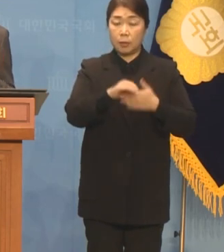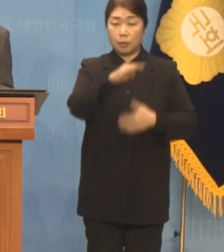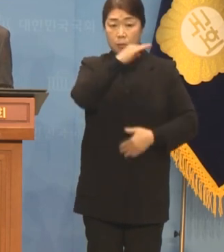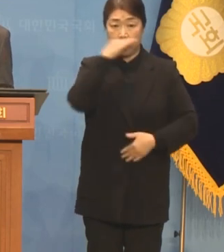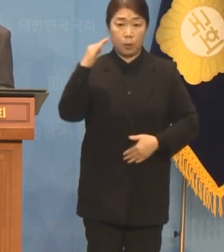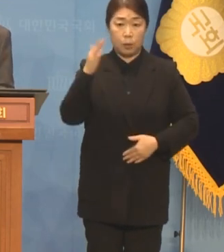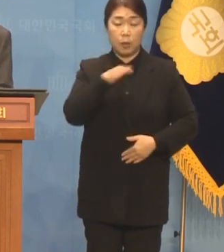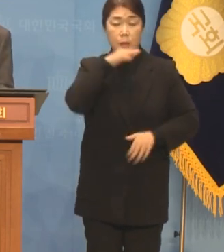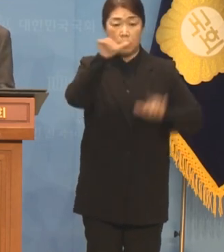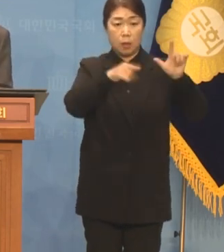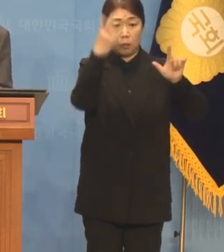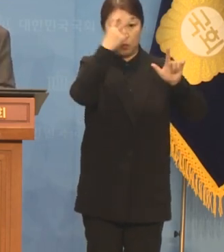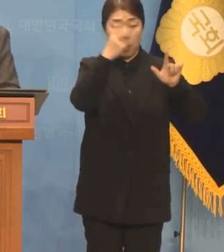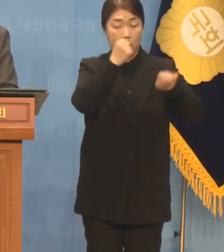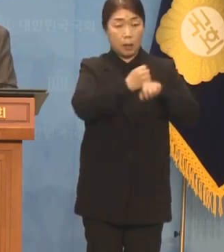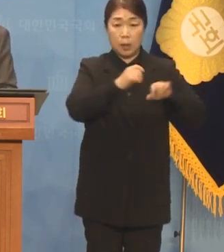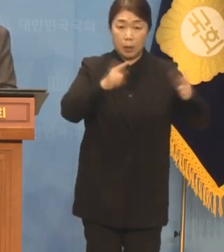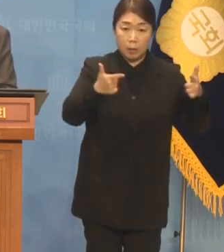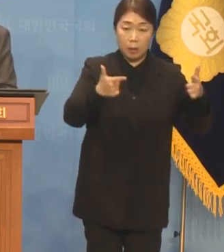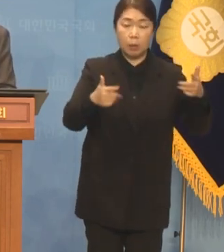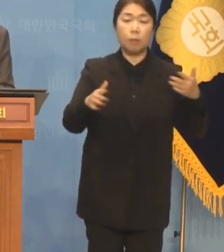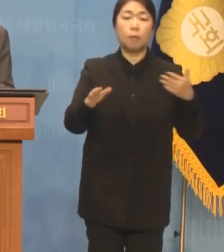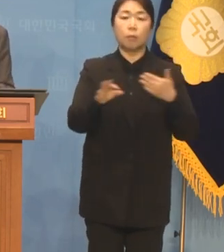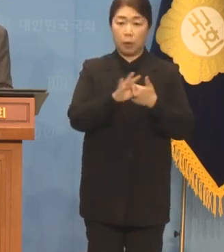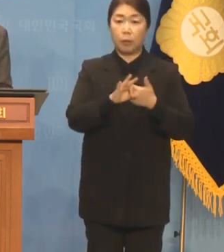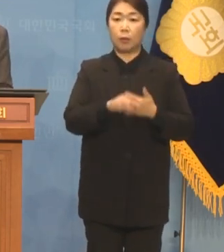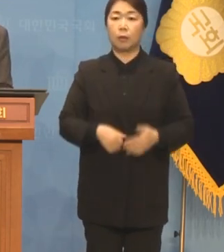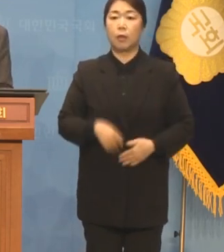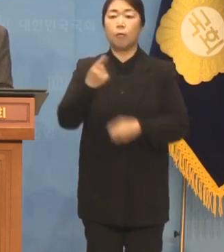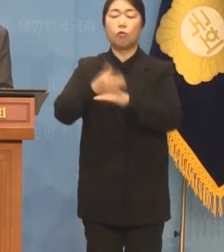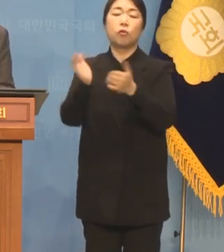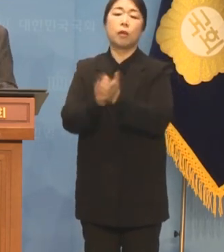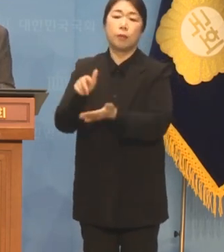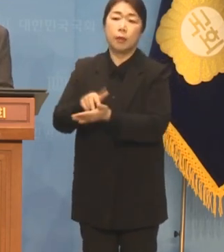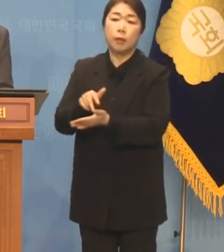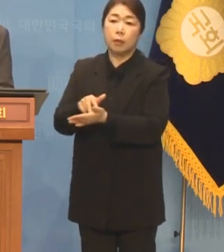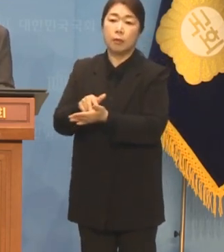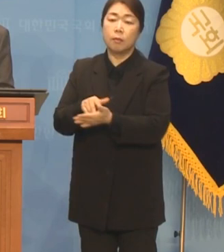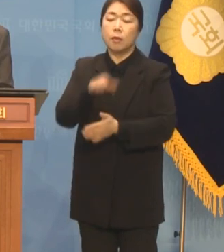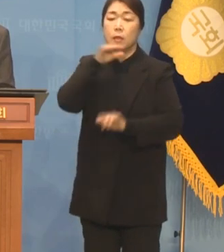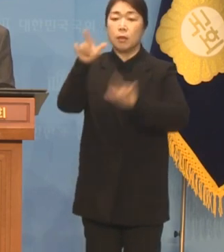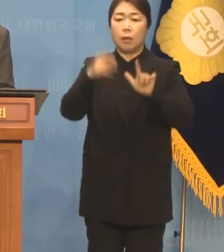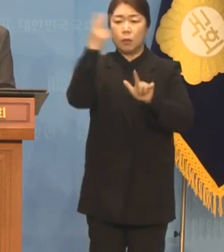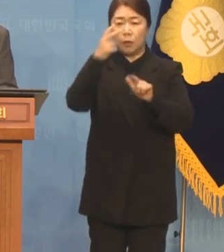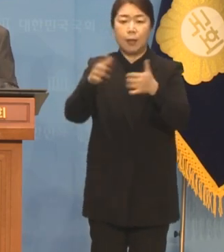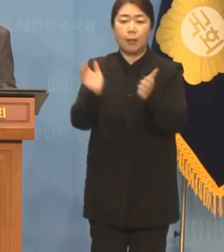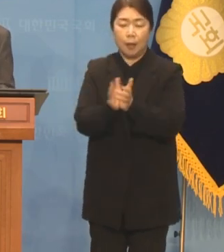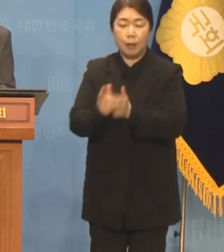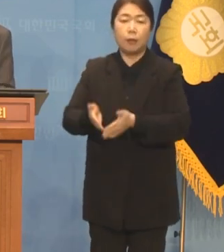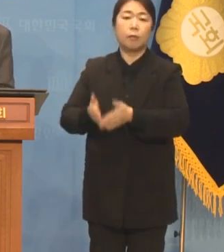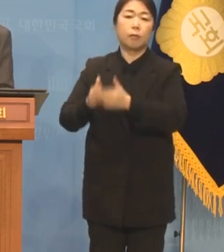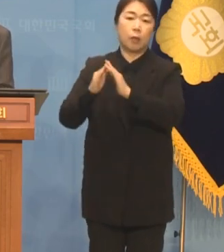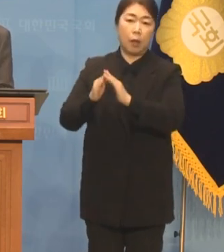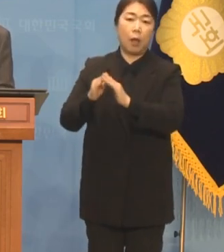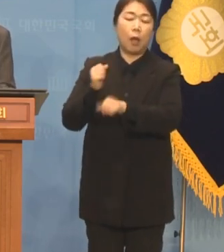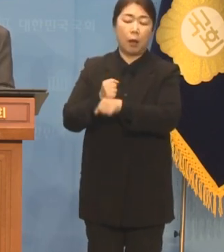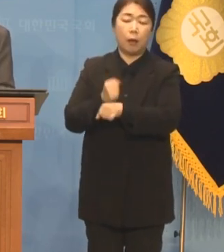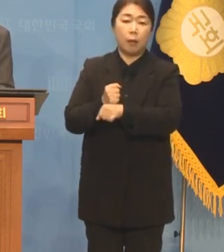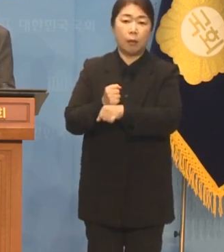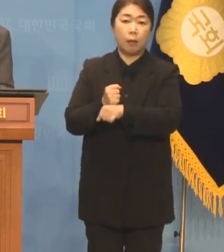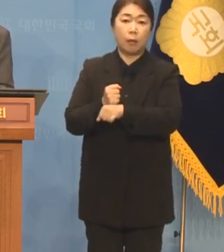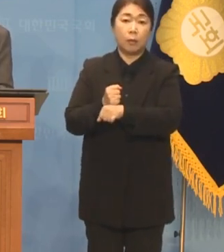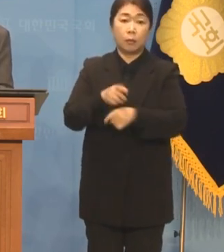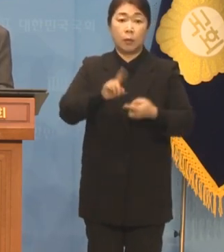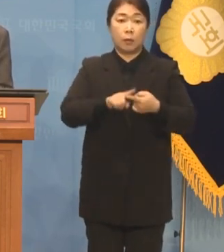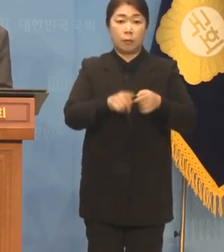제대로 된 진상규명이 이루어지지 않을 경우에는 민주당에서 진상조사단을 구성하여서 여기에